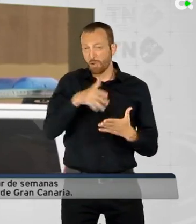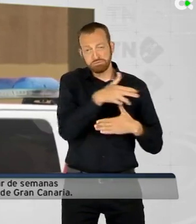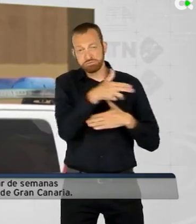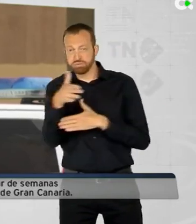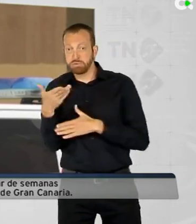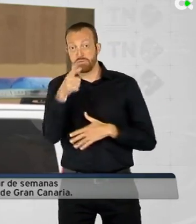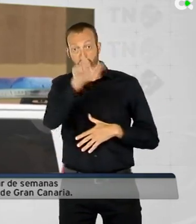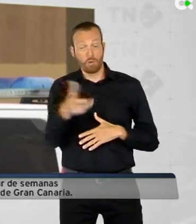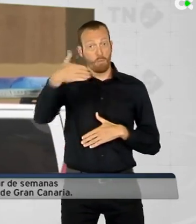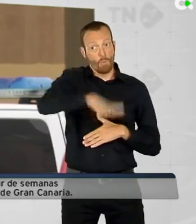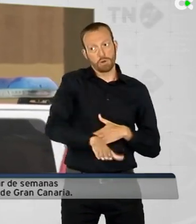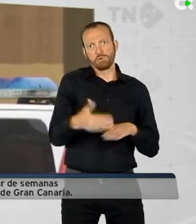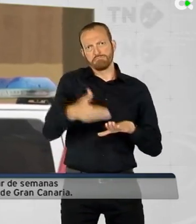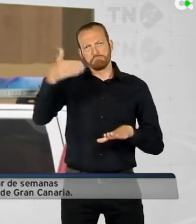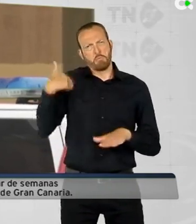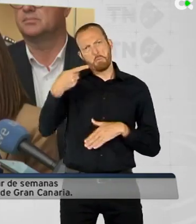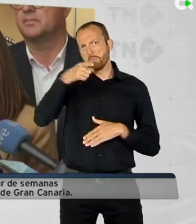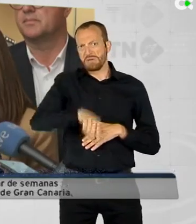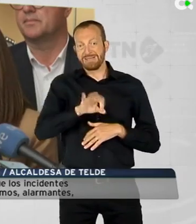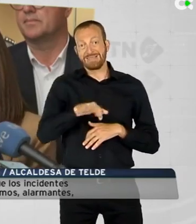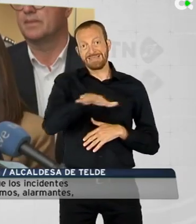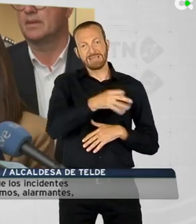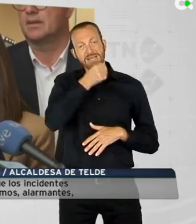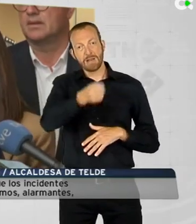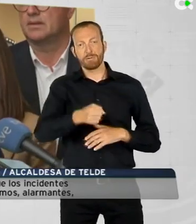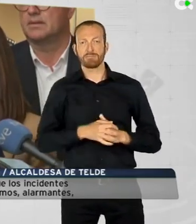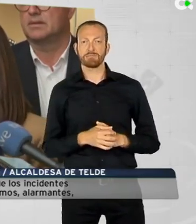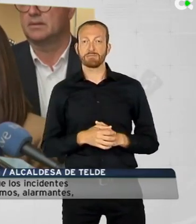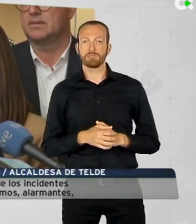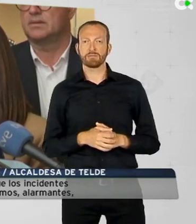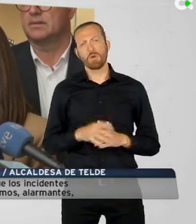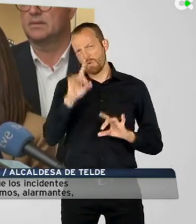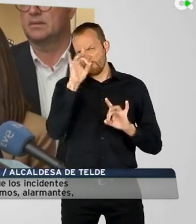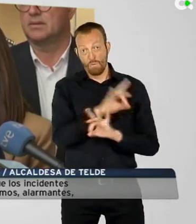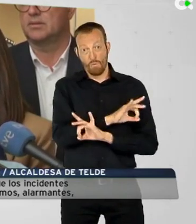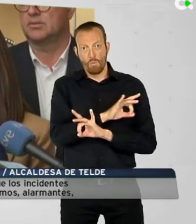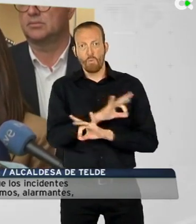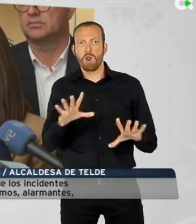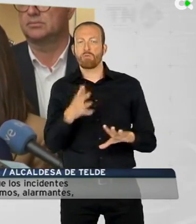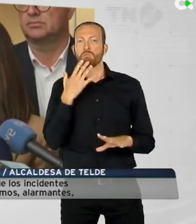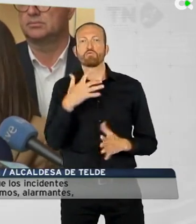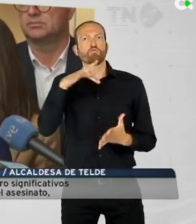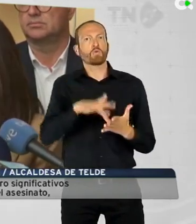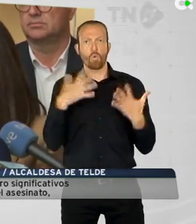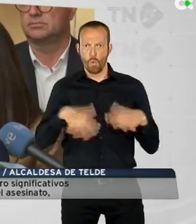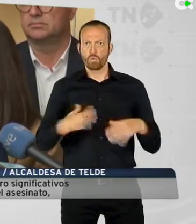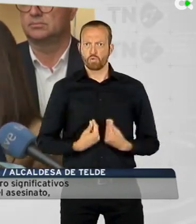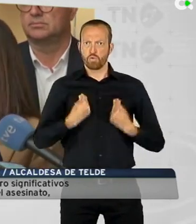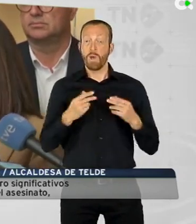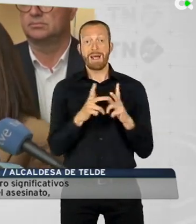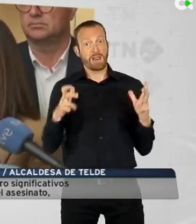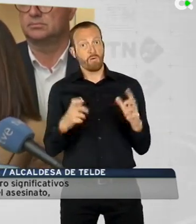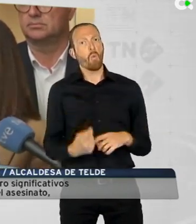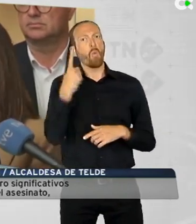ocurridos hace un par de semanas en ese barrio de Gran Canaria. Es claro que los incidentes han sido, diríamos, alarmantes,